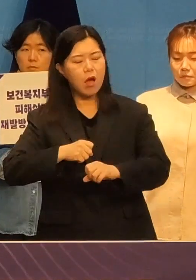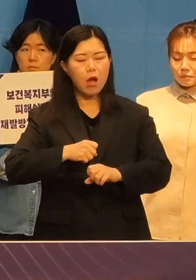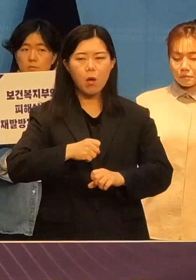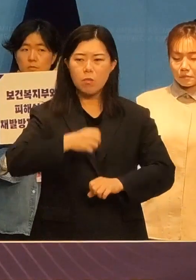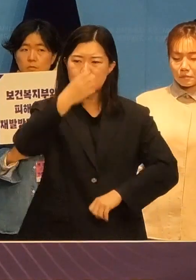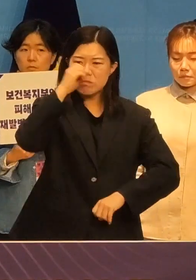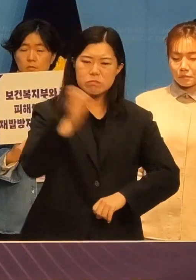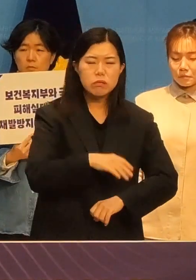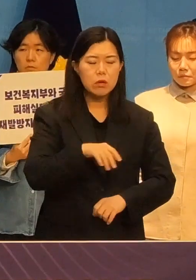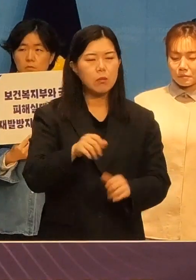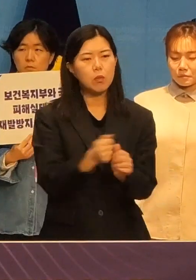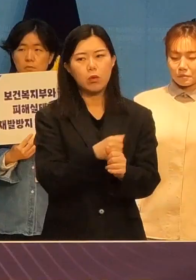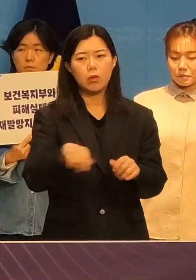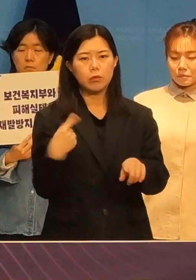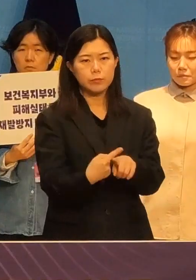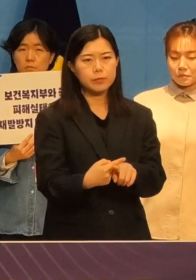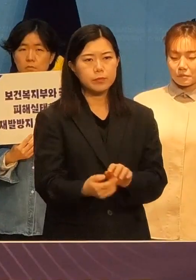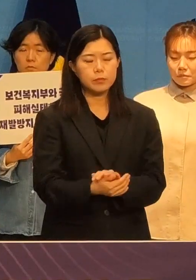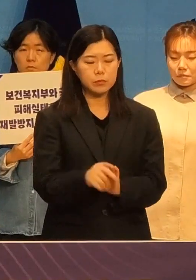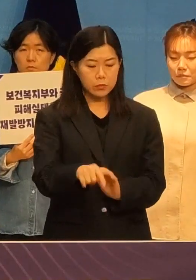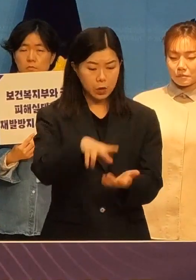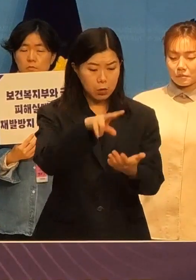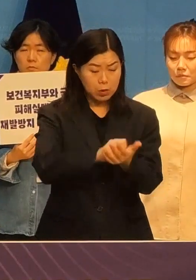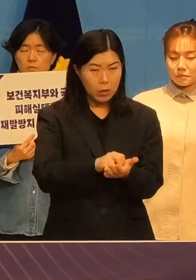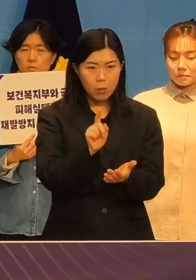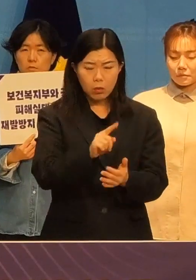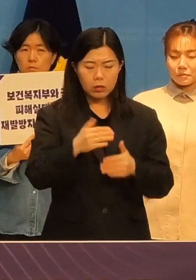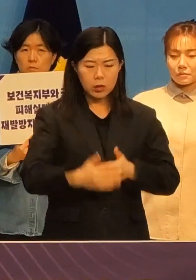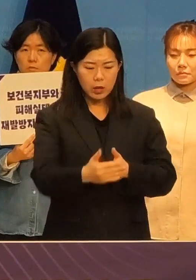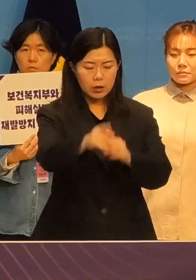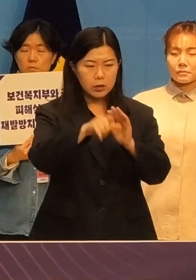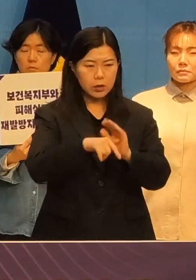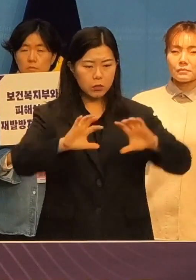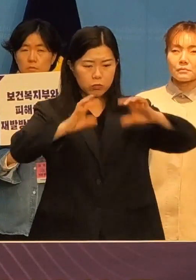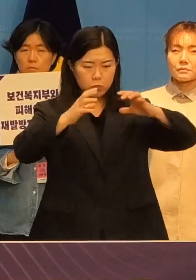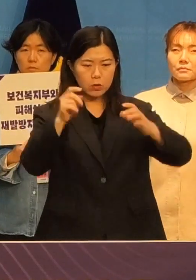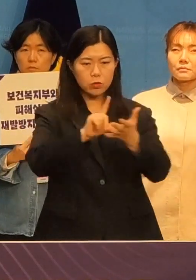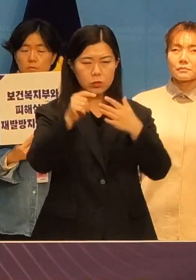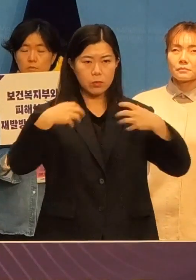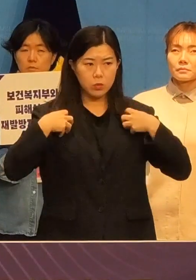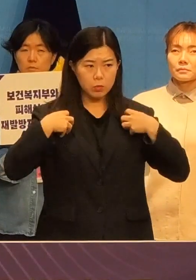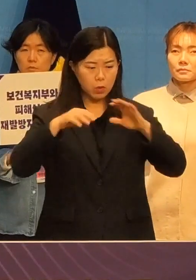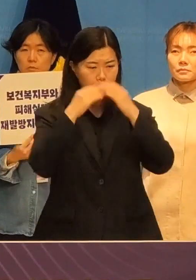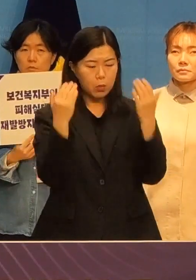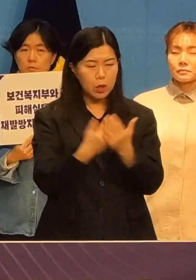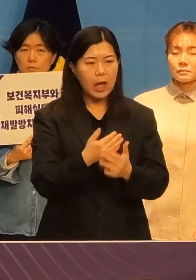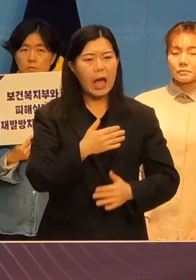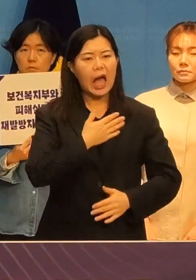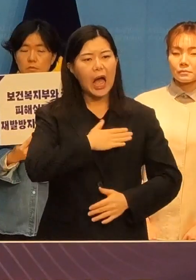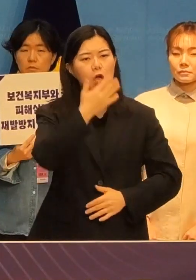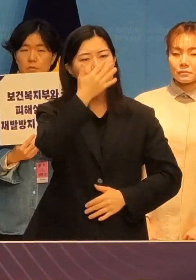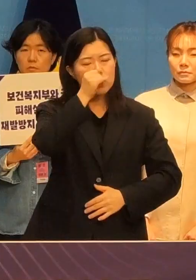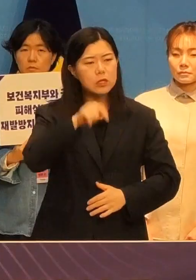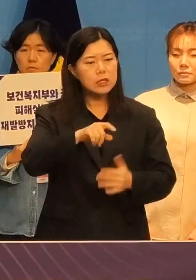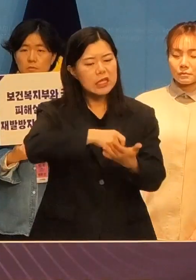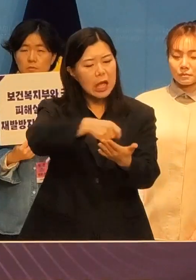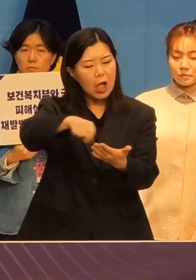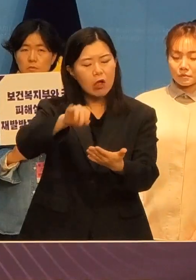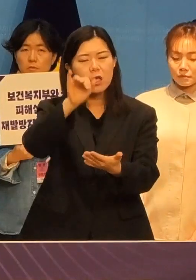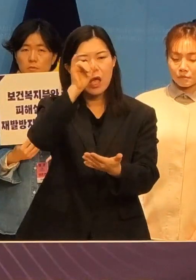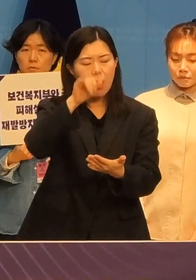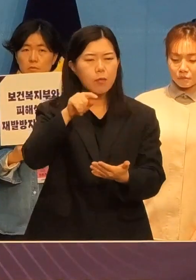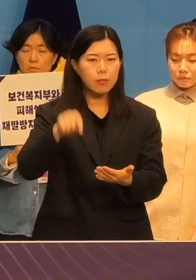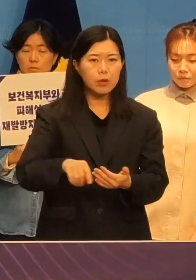폭력입니다. 문제는 이 모든 과정에 국가와 지방자치단체가 충분히 인지할 수 있는 흔적과 기록이 남아